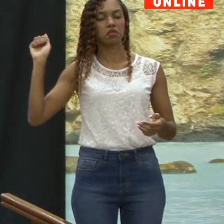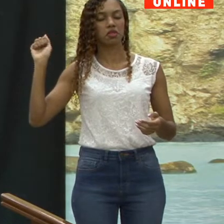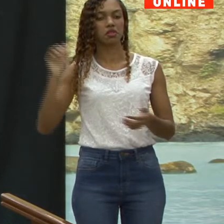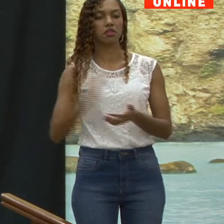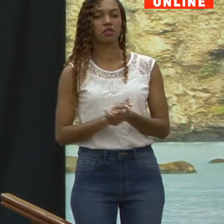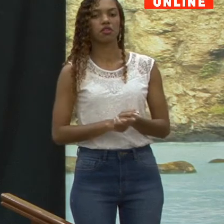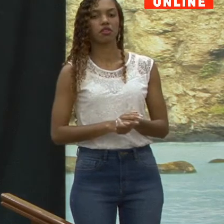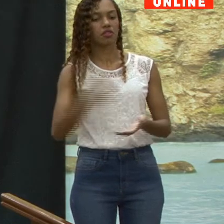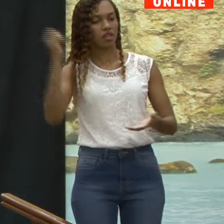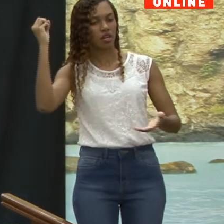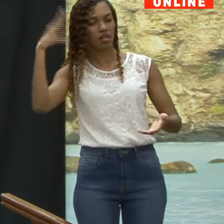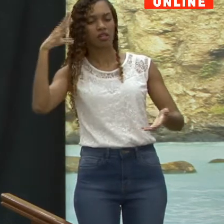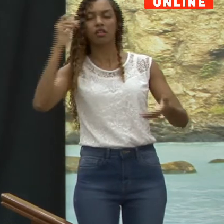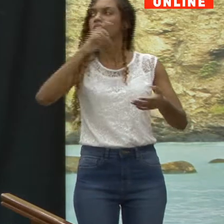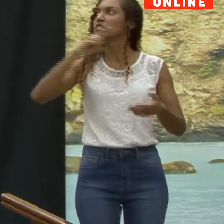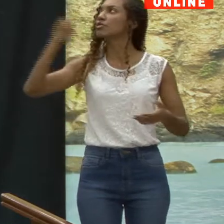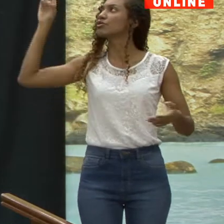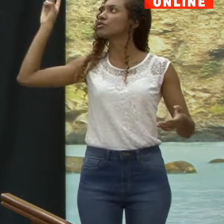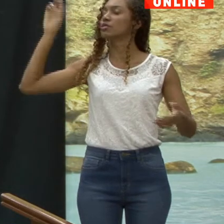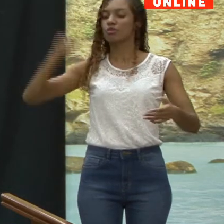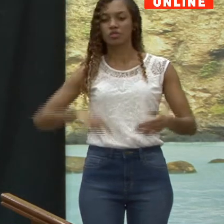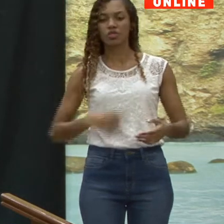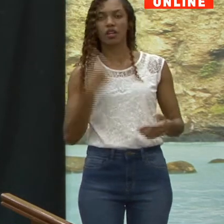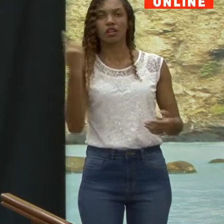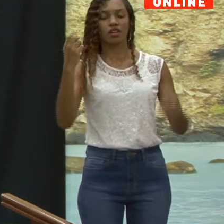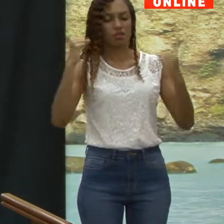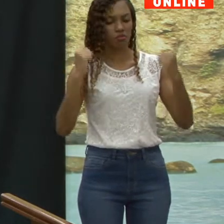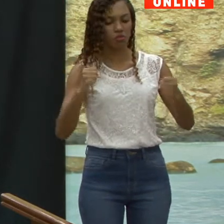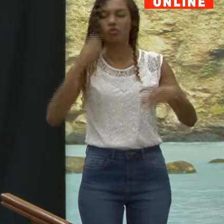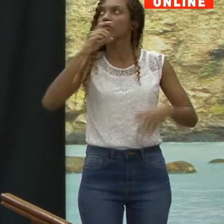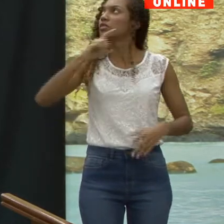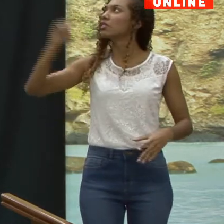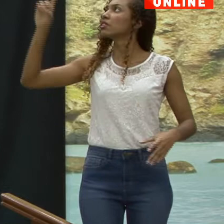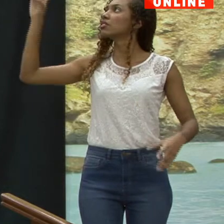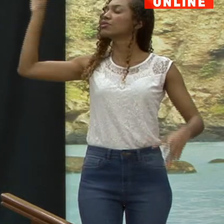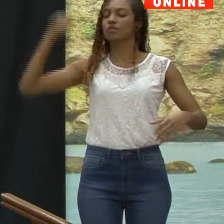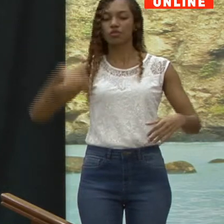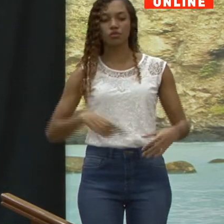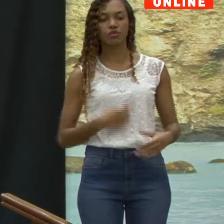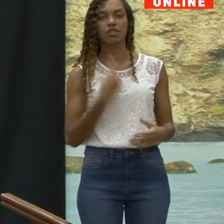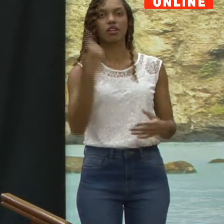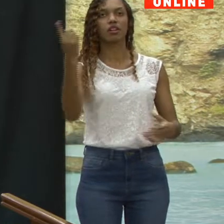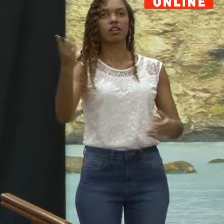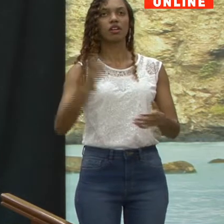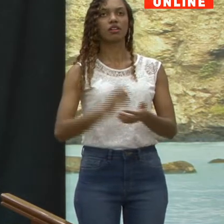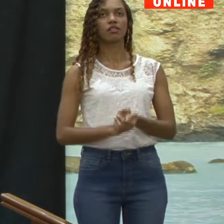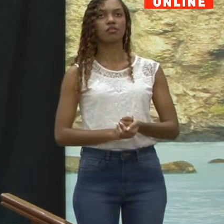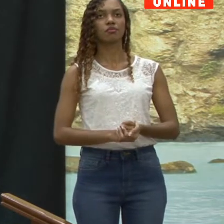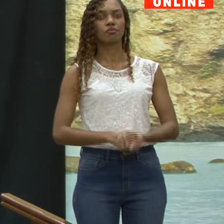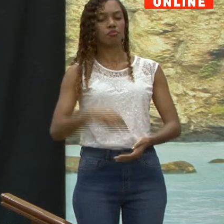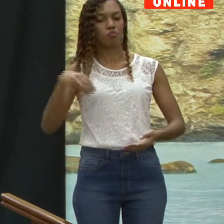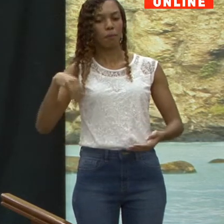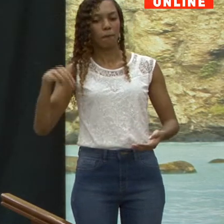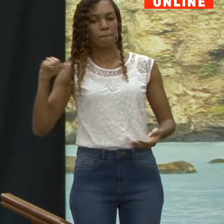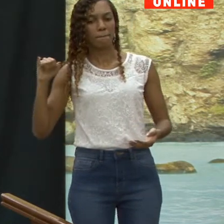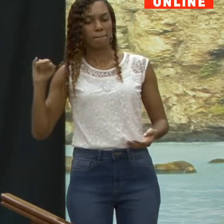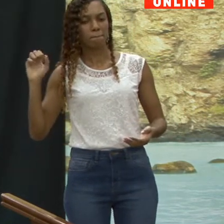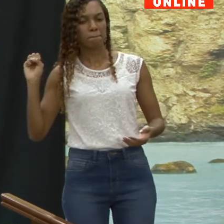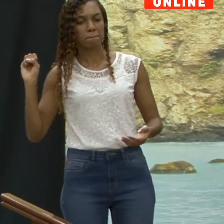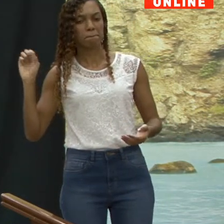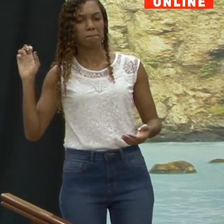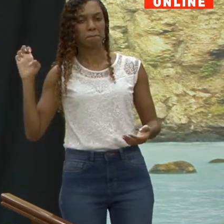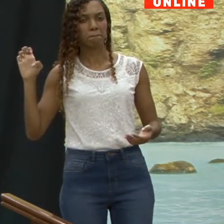de Deus que está além, ver o poder de Deus que está além, ver a misericórdia de Deus que está